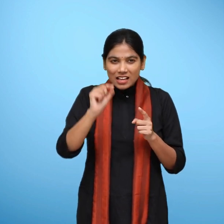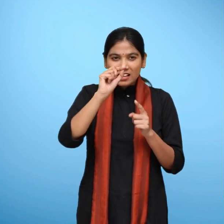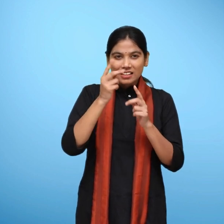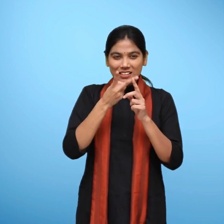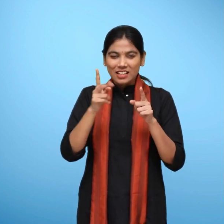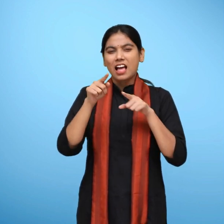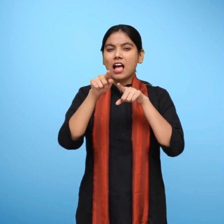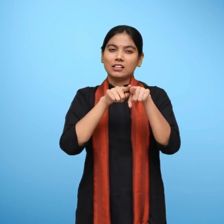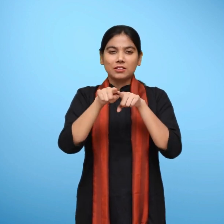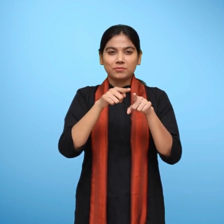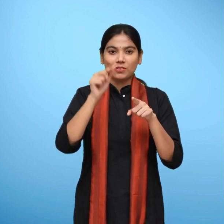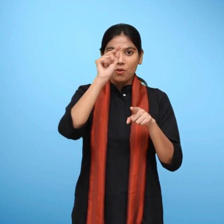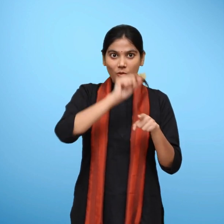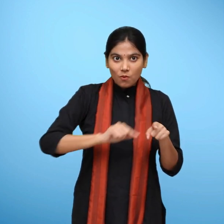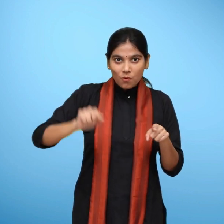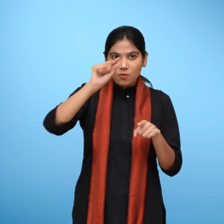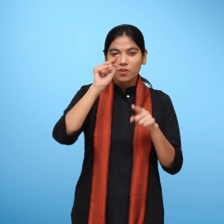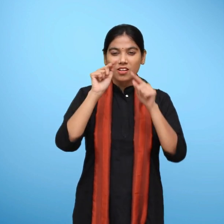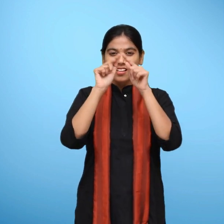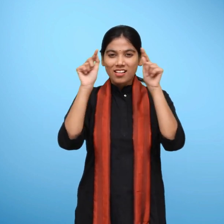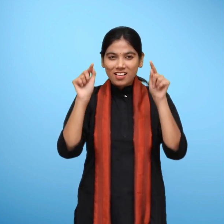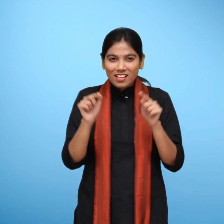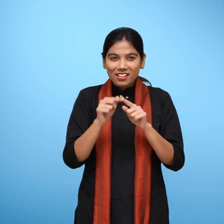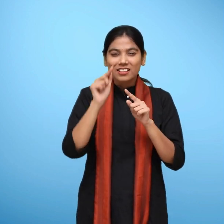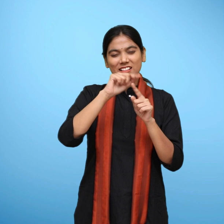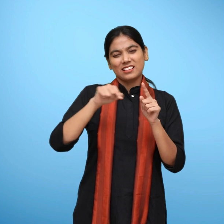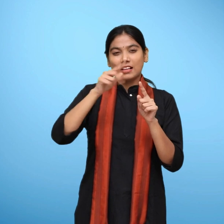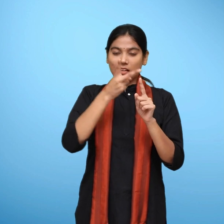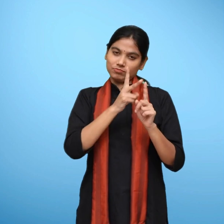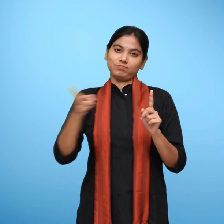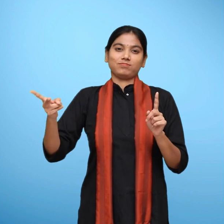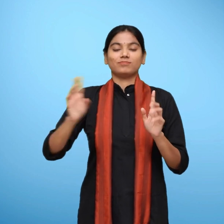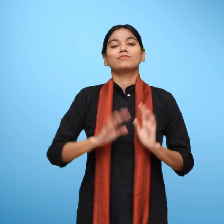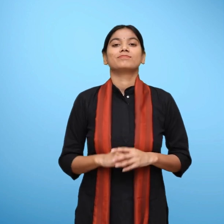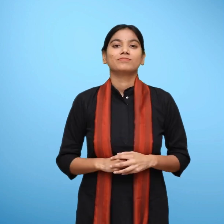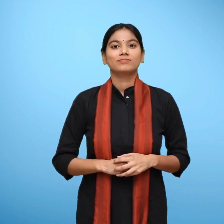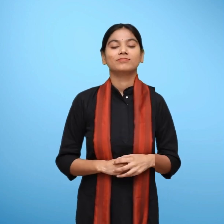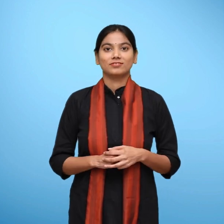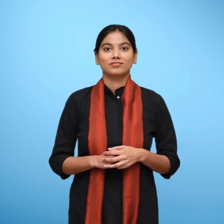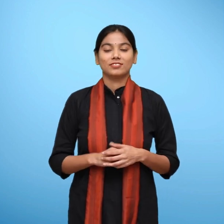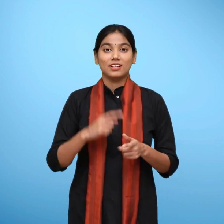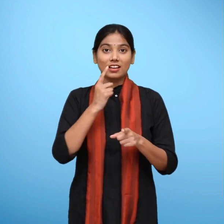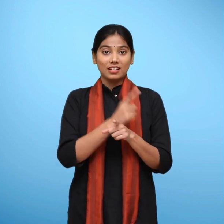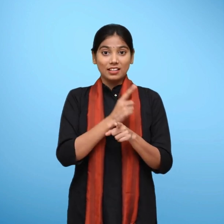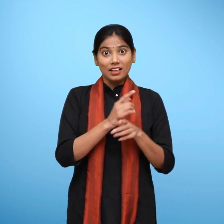हैं जैसे गोल अंडाकार आदि शिक्षण